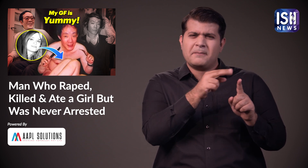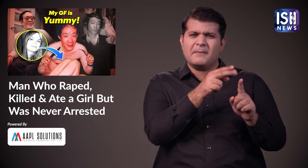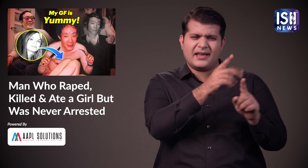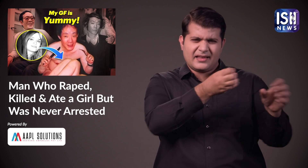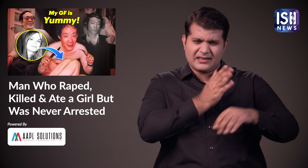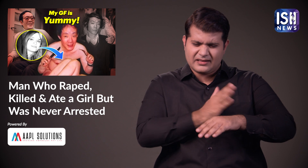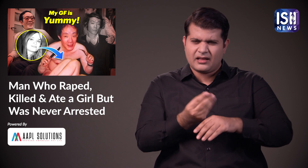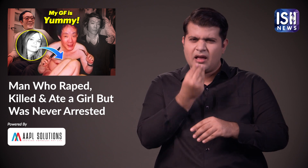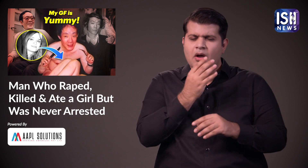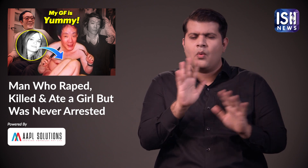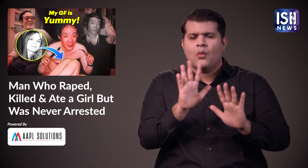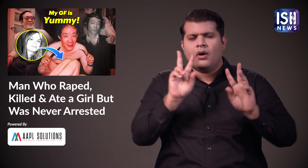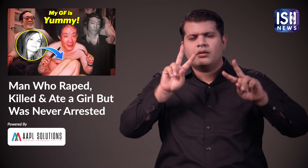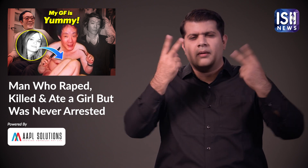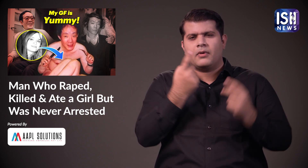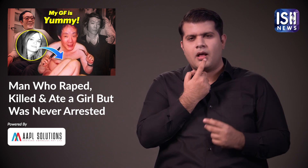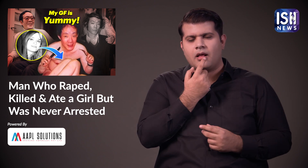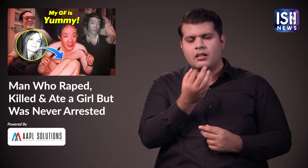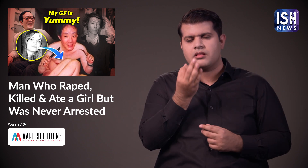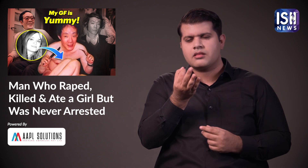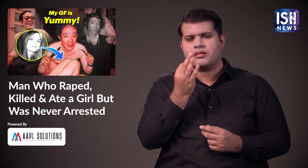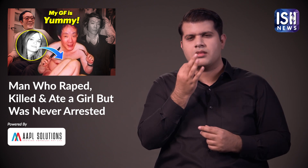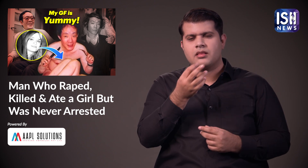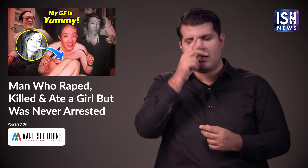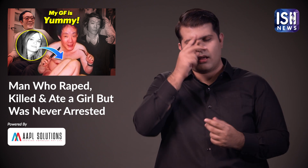महिलाएं स्वादिष्ट होंगी।